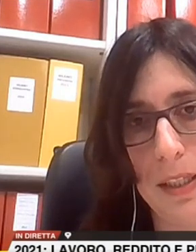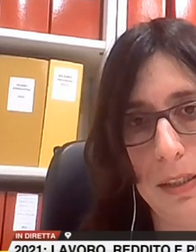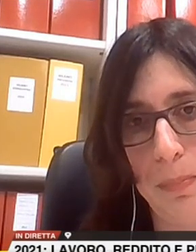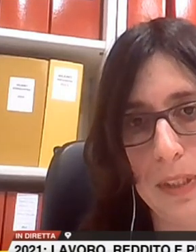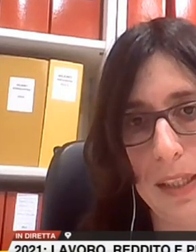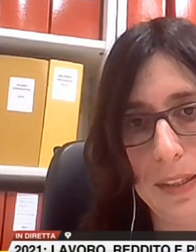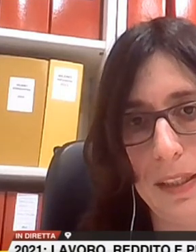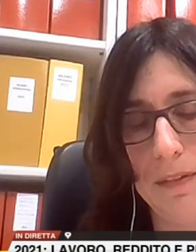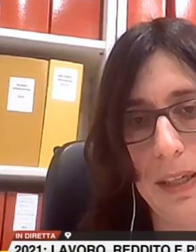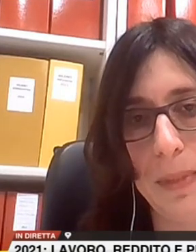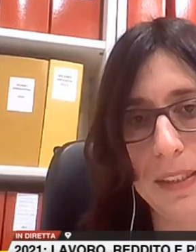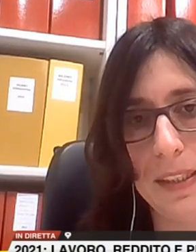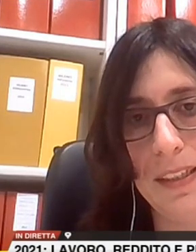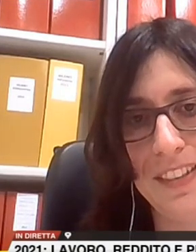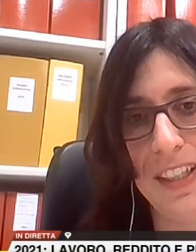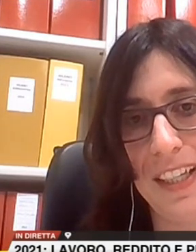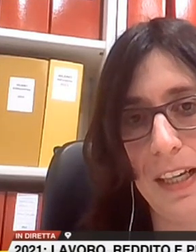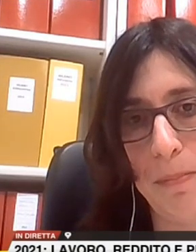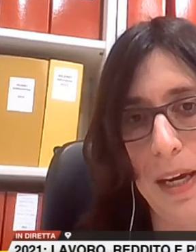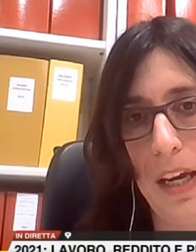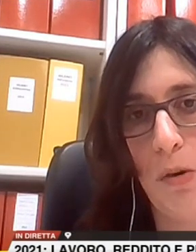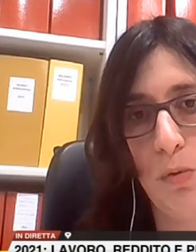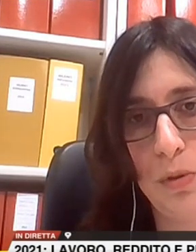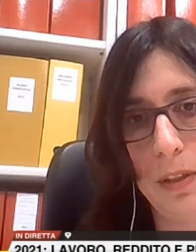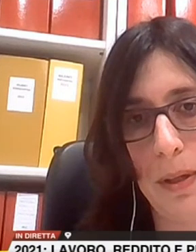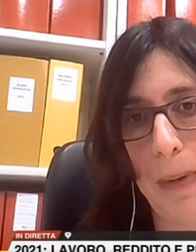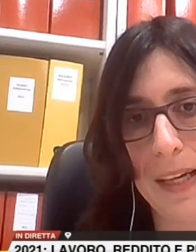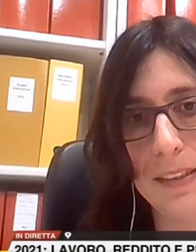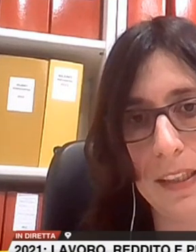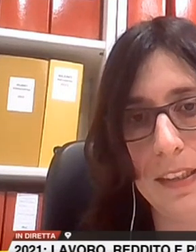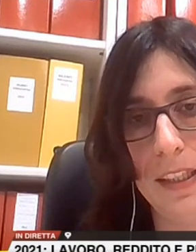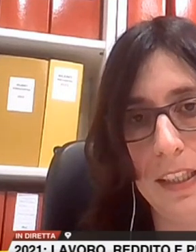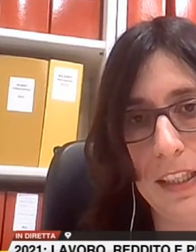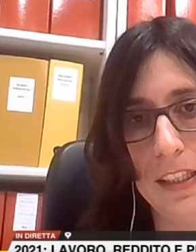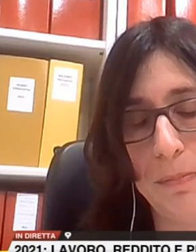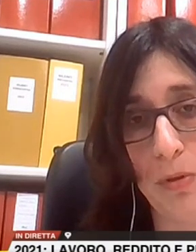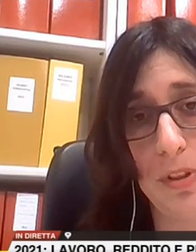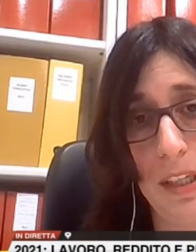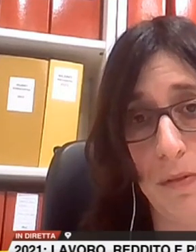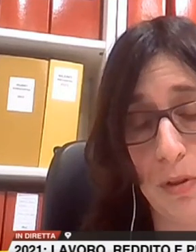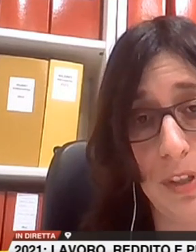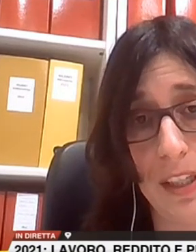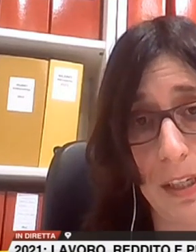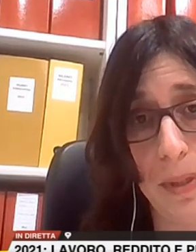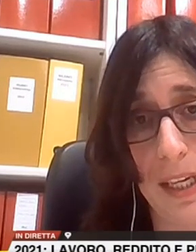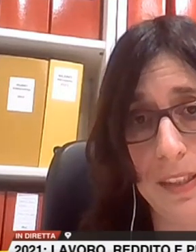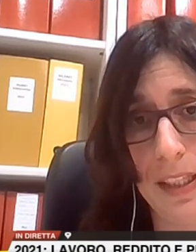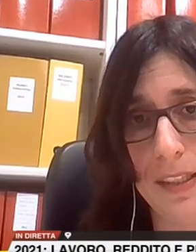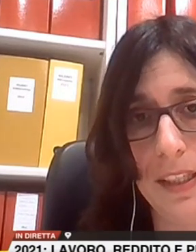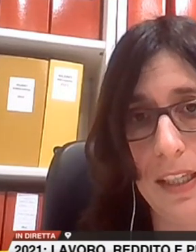sociale importante, veramente genererebbe un'ulteriore perdita di posti di lavoro,